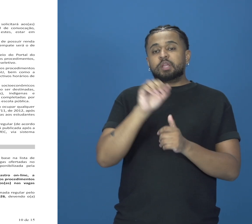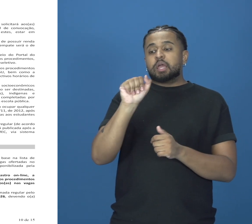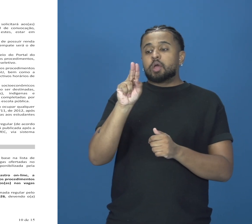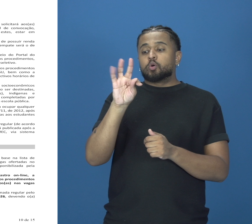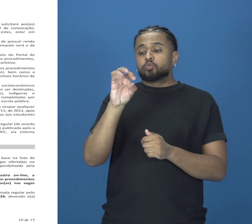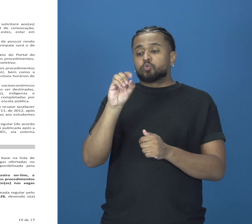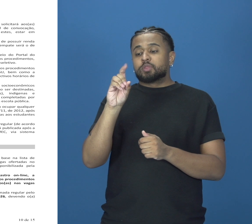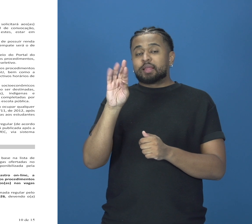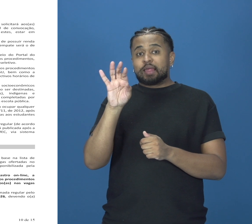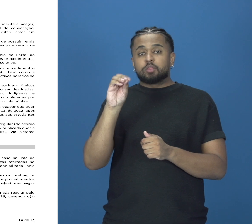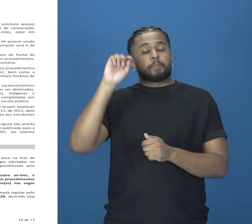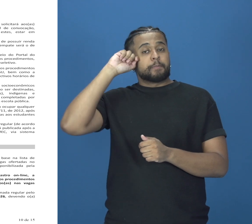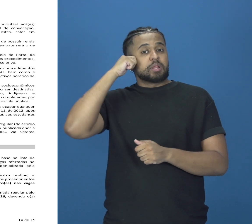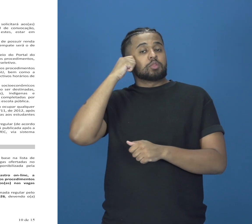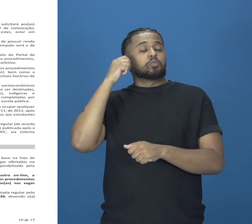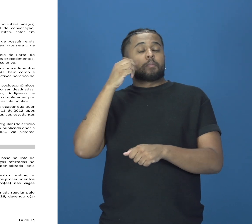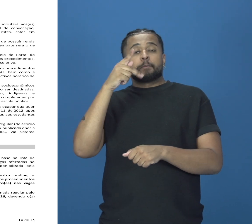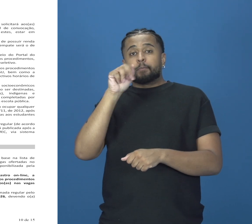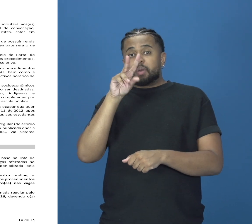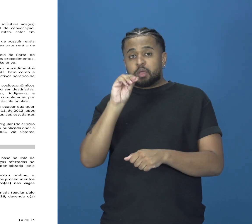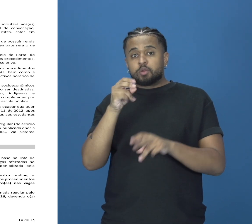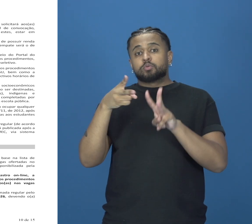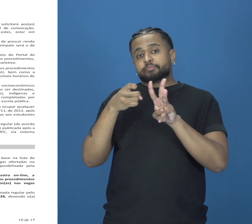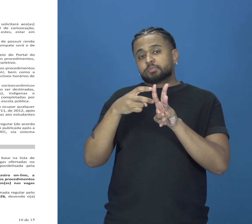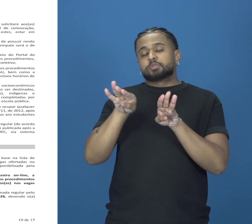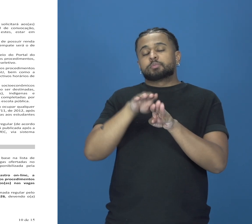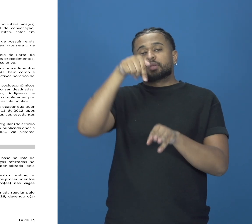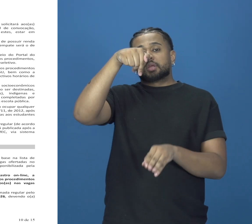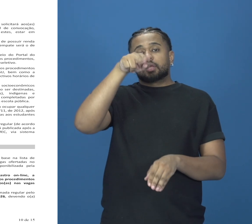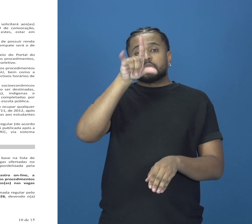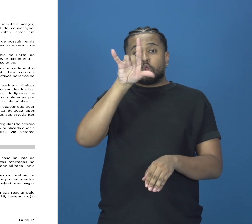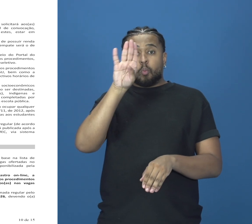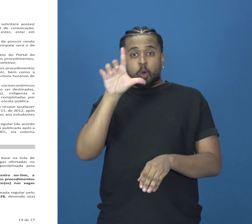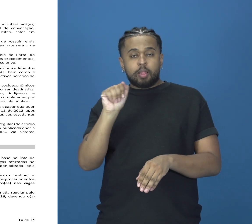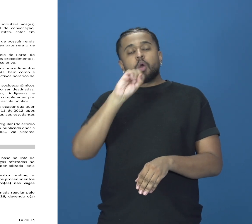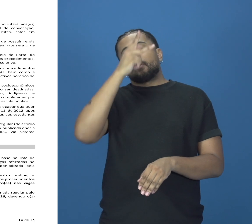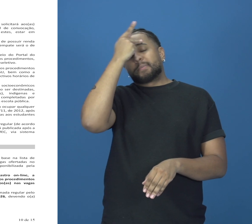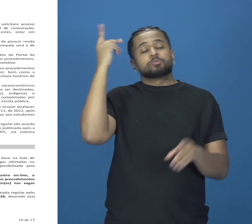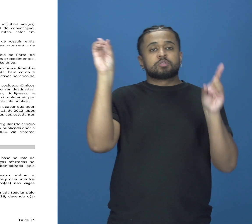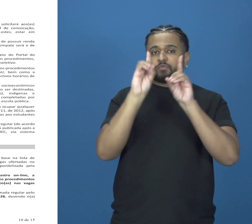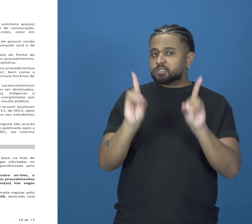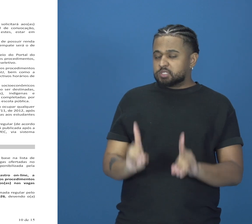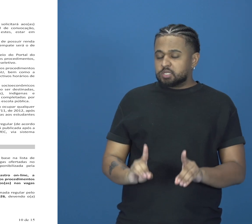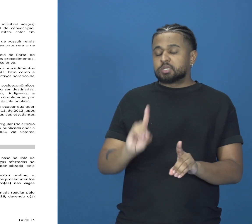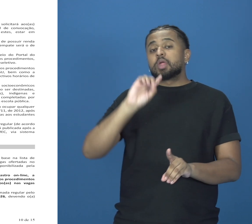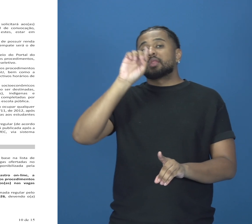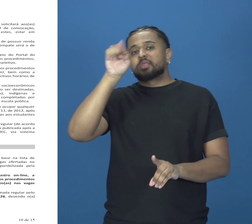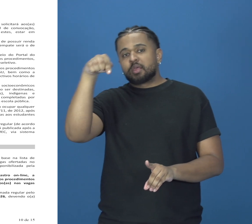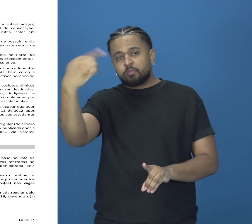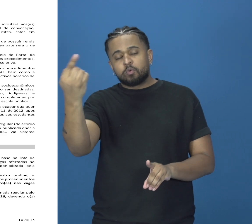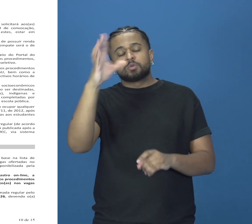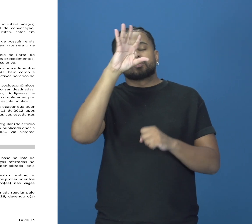a autodeclarados pretos, pardos, indígenas e quilombolas, ou a pessoas com deficiência e,